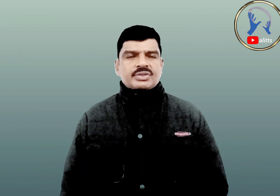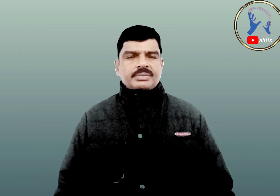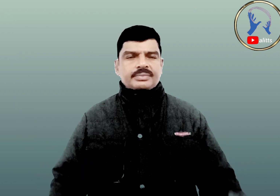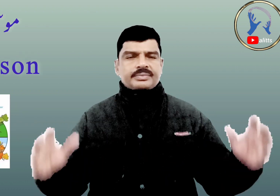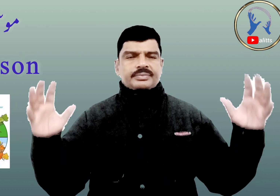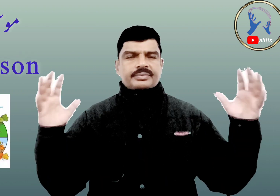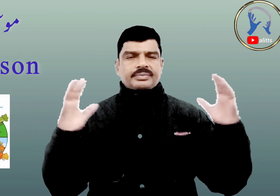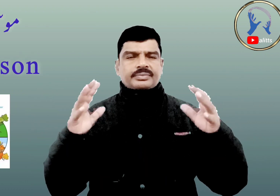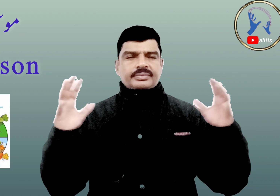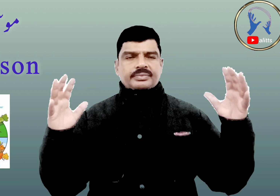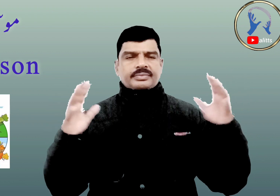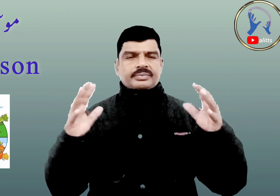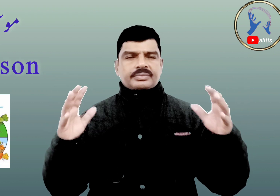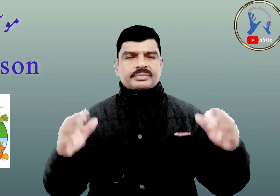मौसम।